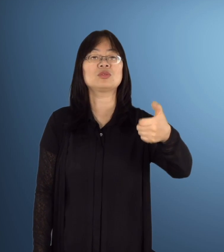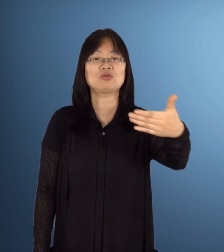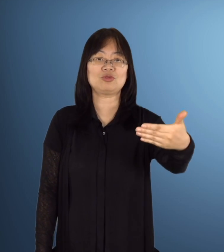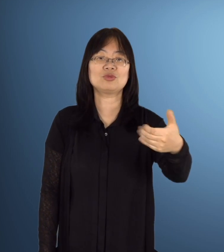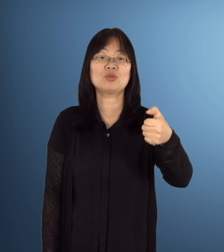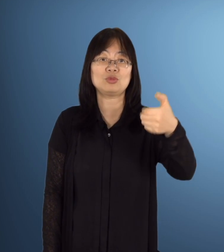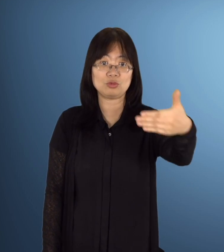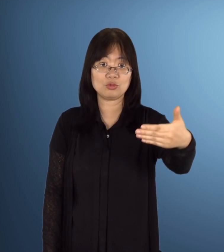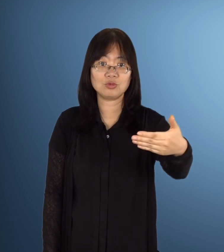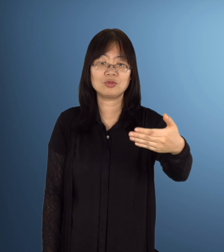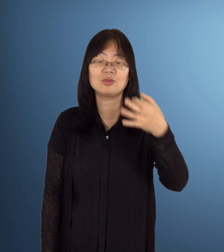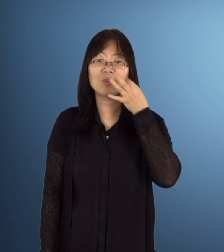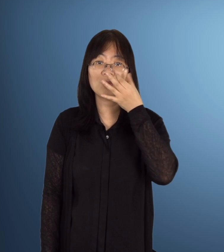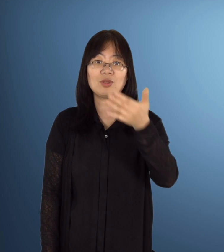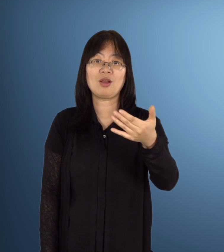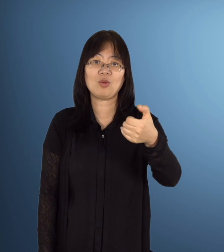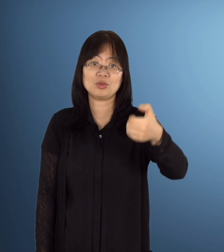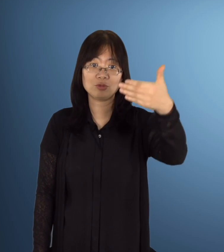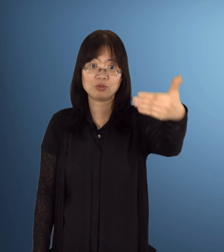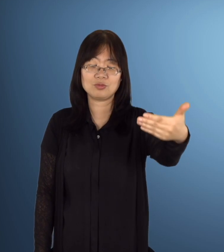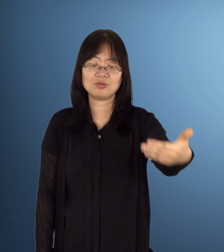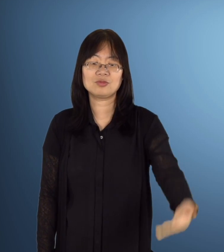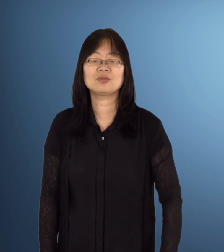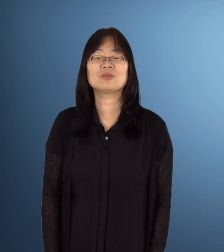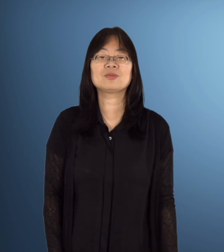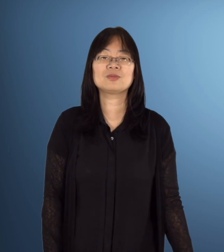59절인가요? 띄워주세요. 요한복음 6장